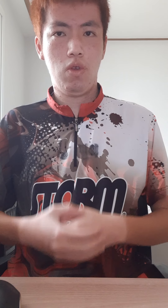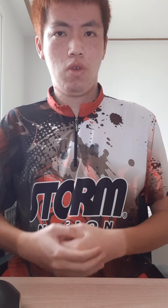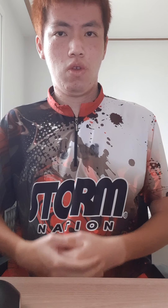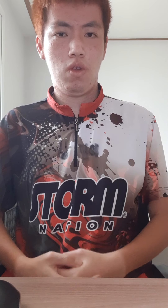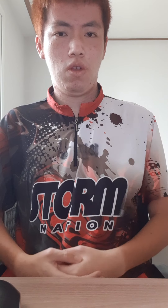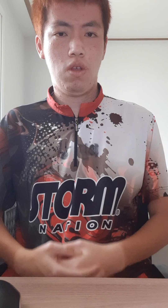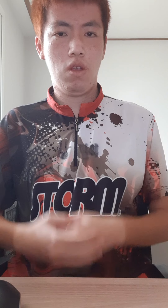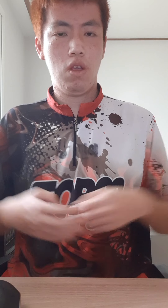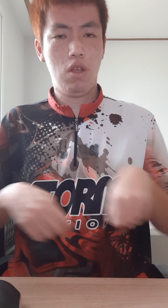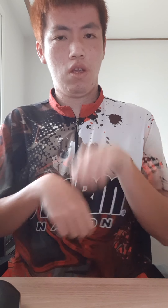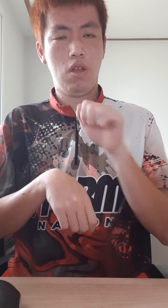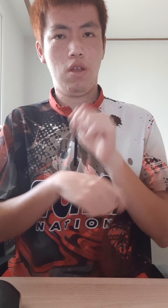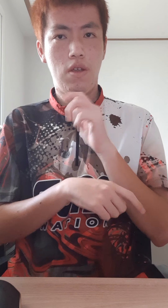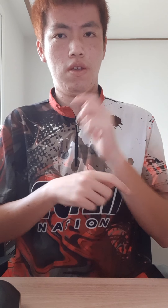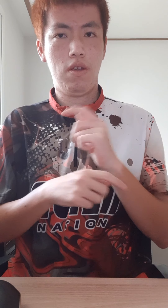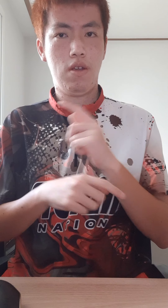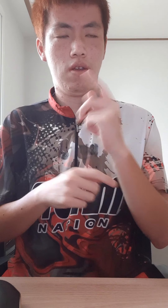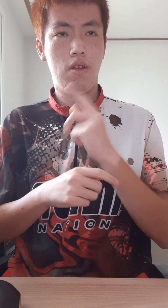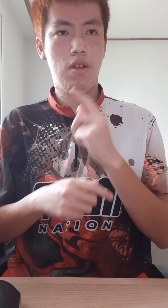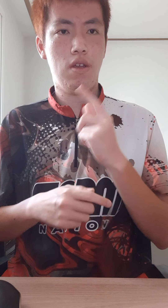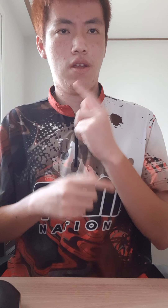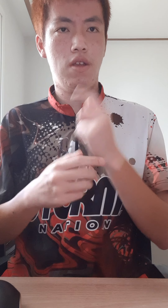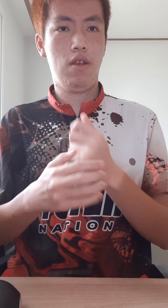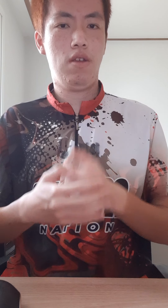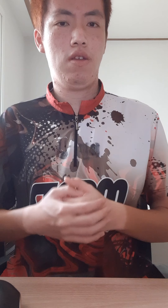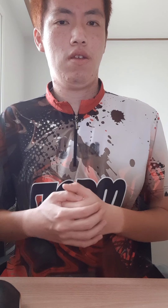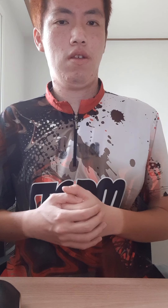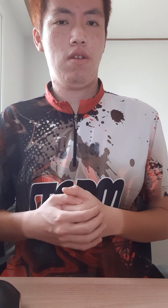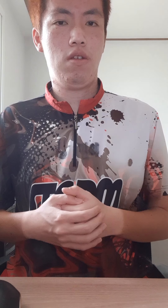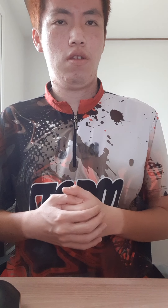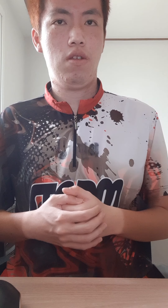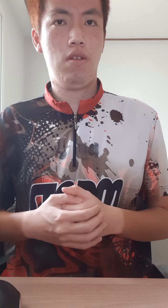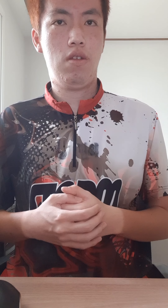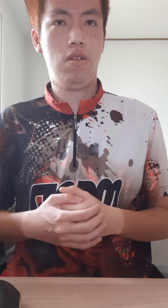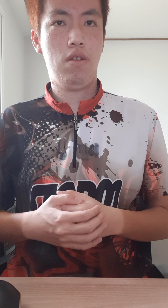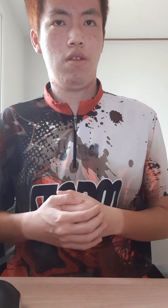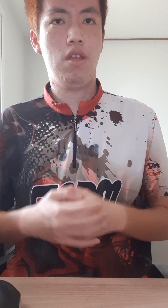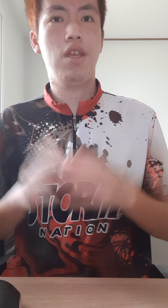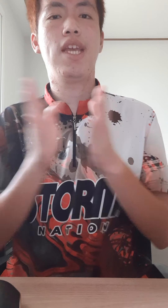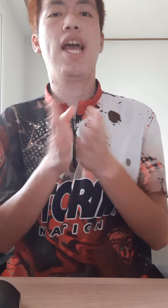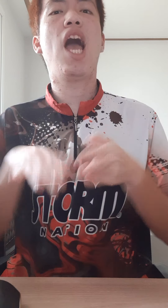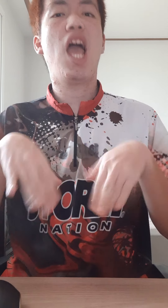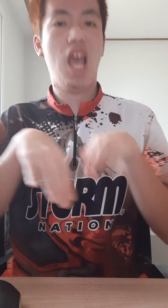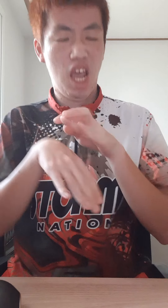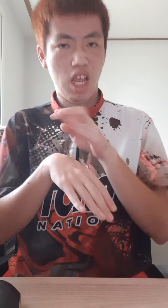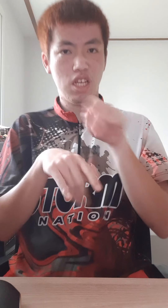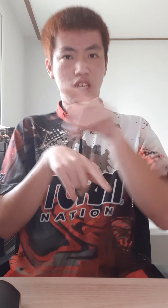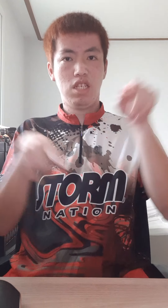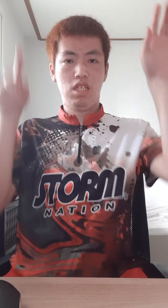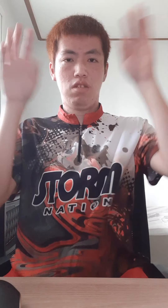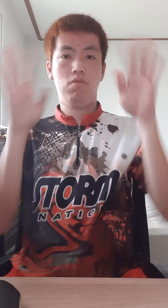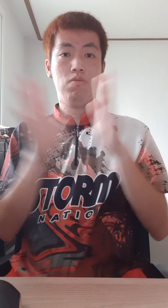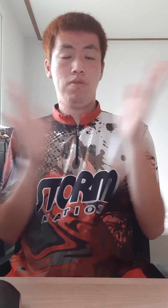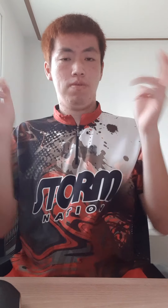시적절한 지원이 이루어져야 합니다. 이에 장애계는 앞으로 지속적인 점검을 통해